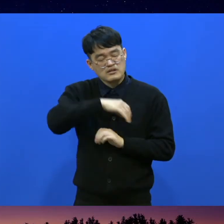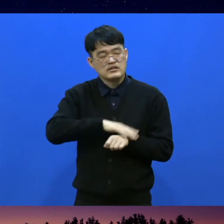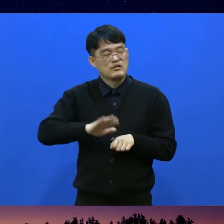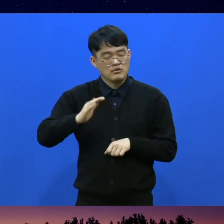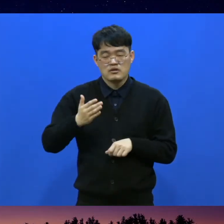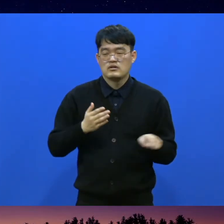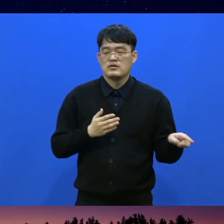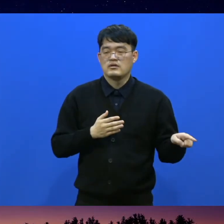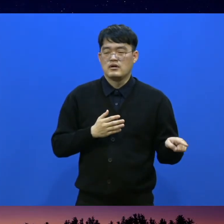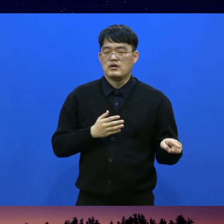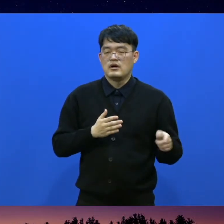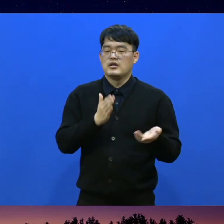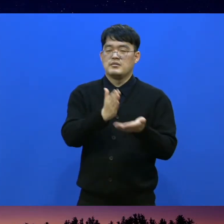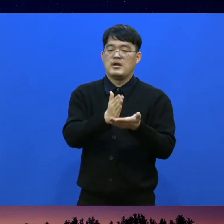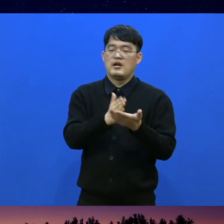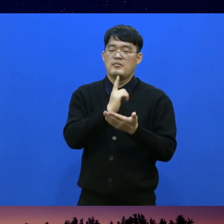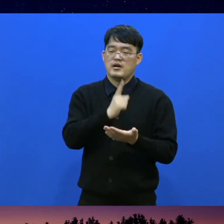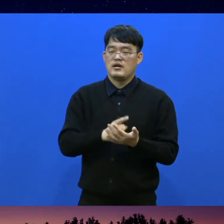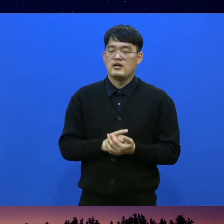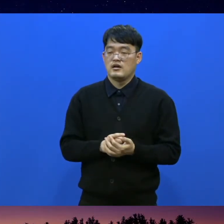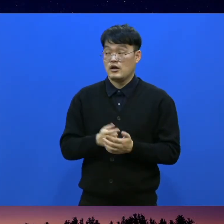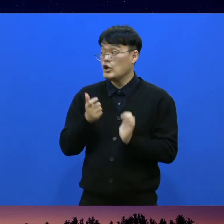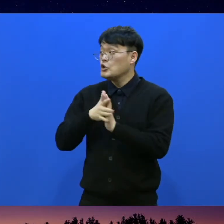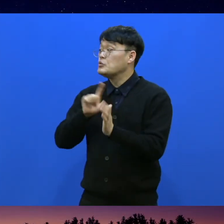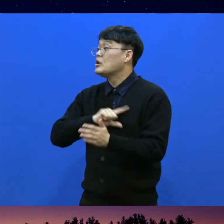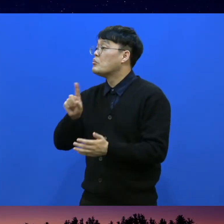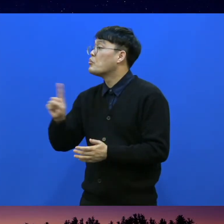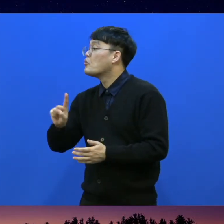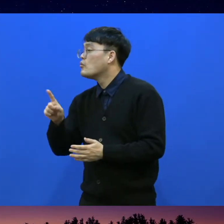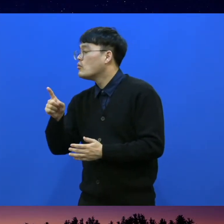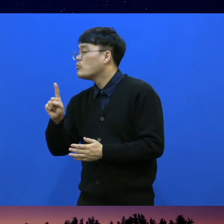이 사람 기도 제목 얘기해달라면 머리 걸렁거리 있다고.